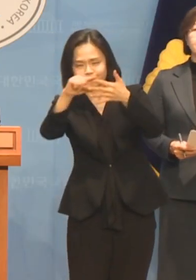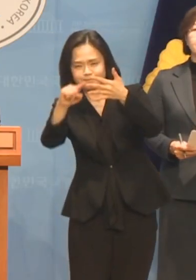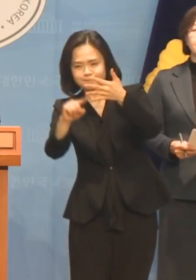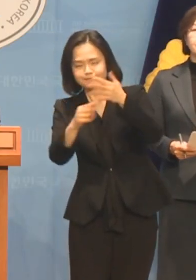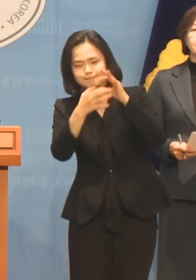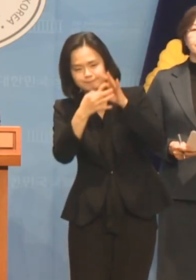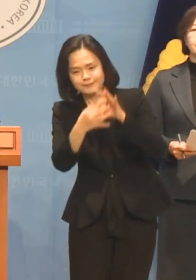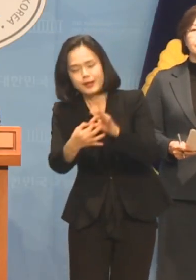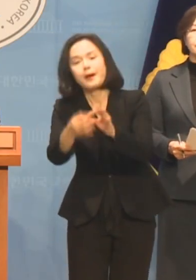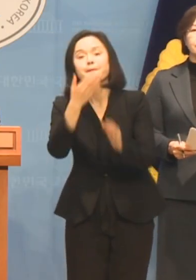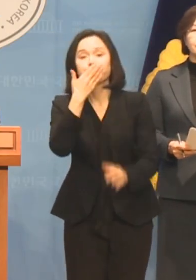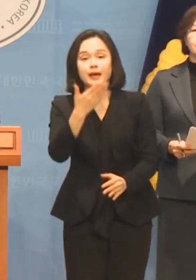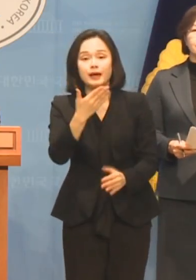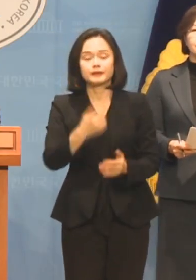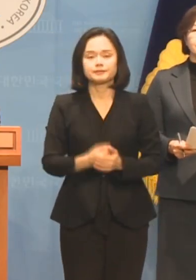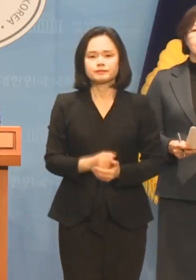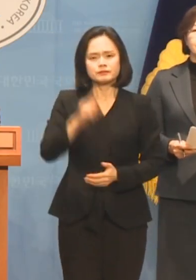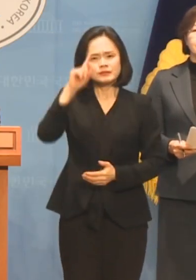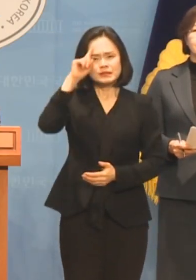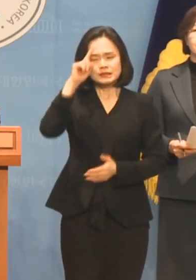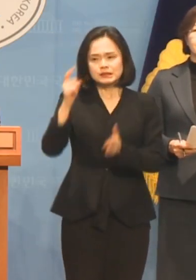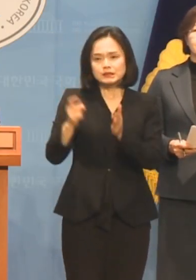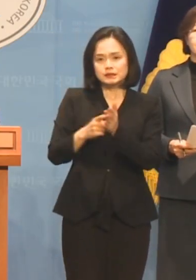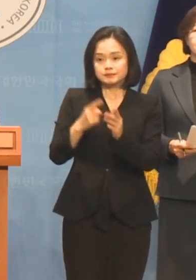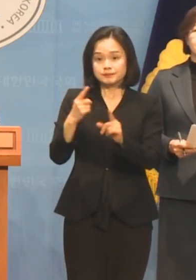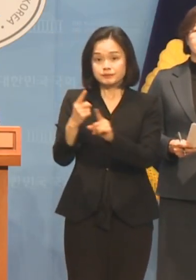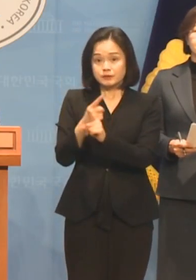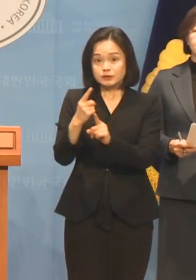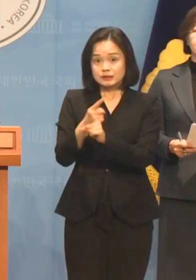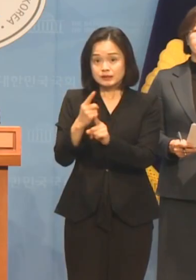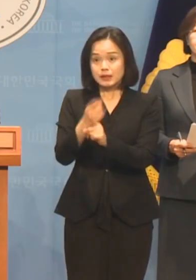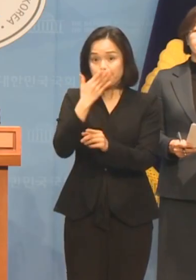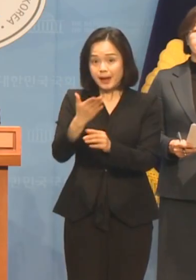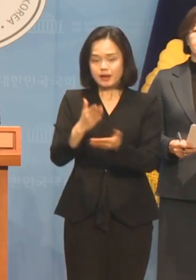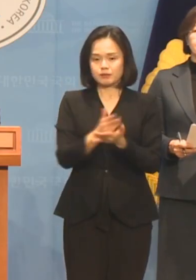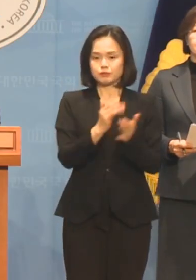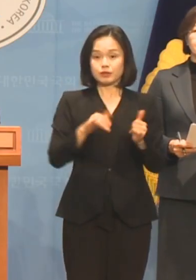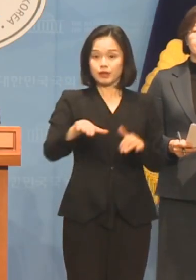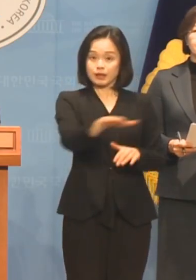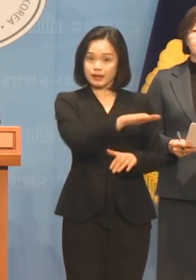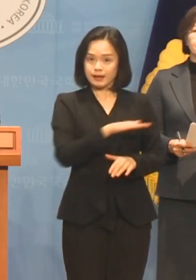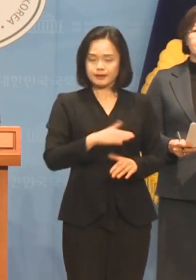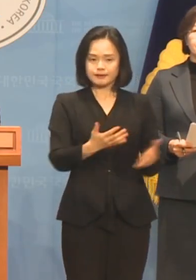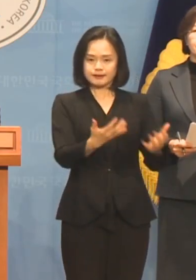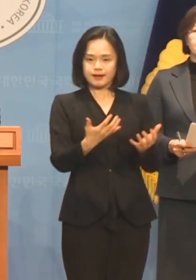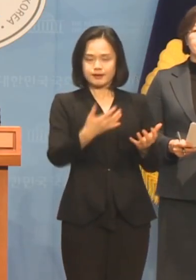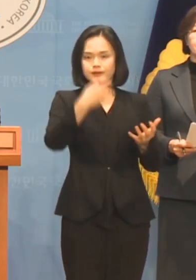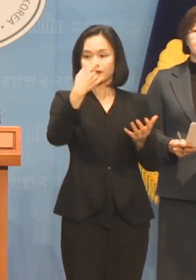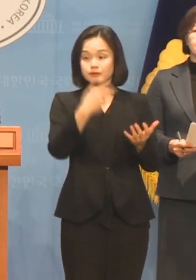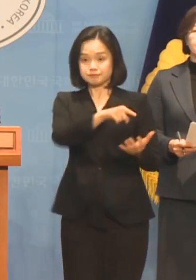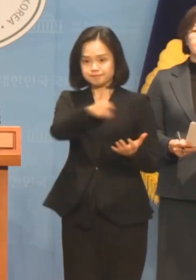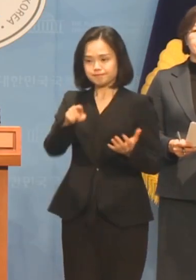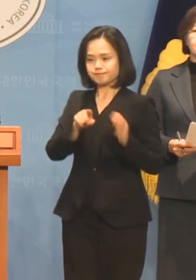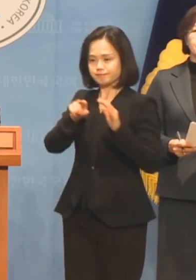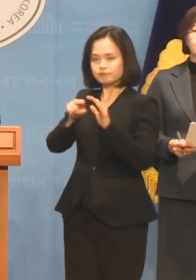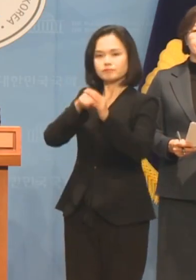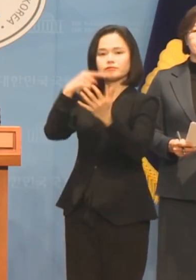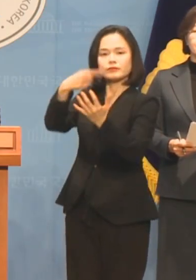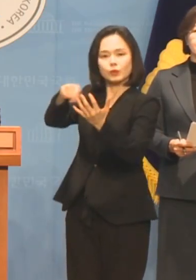스트레스 응급처치의 5가지 요소에 대해 훈련받은 정신건강 전문가들의 교육과 트라우마 근거 기반